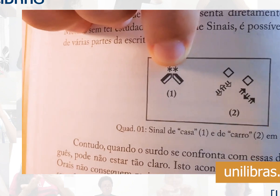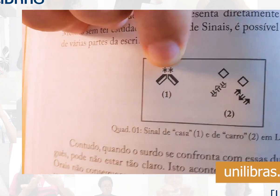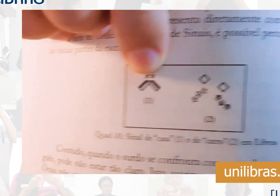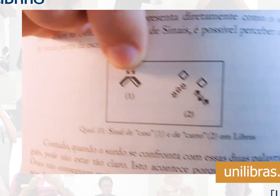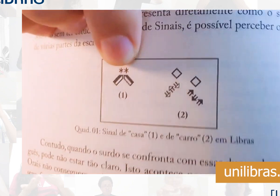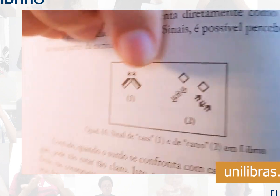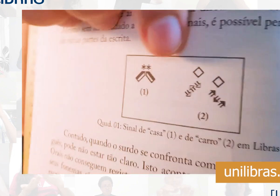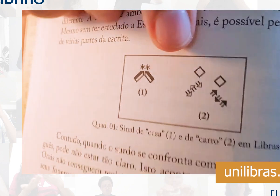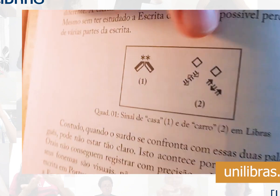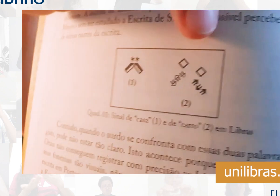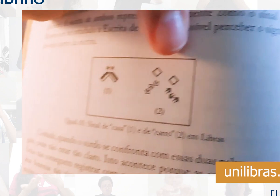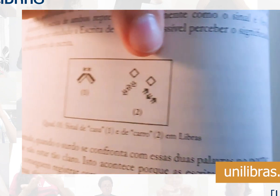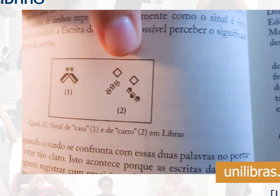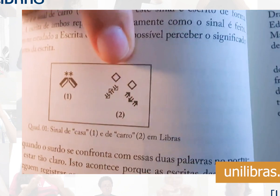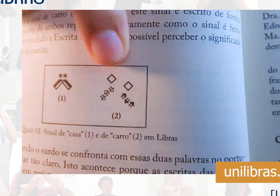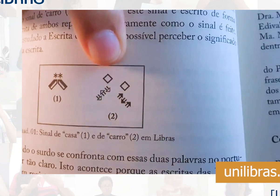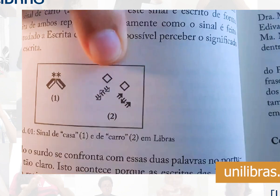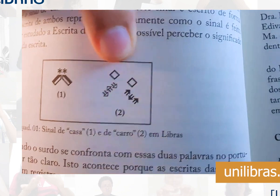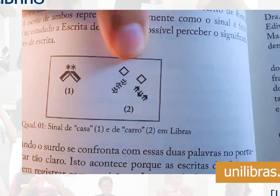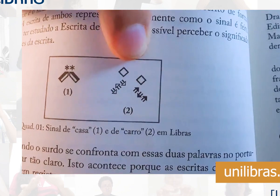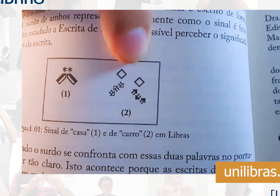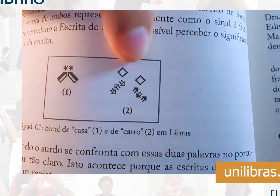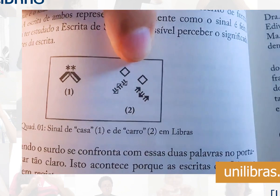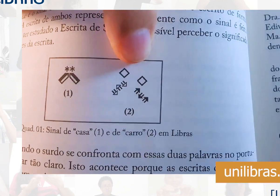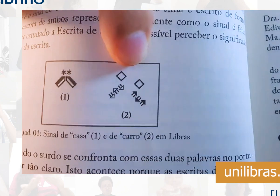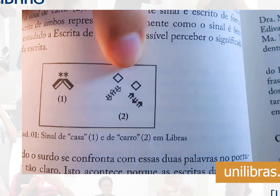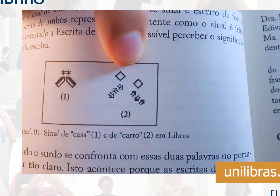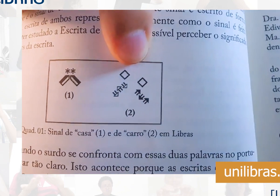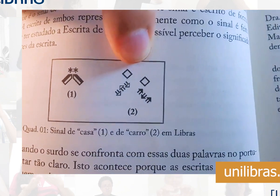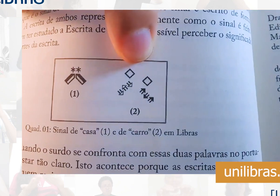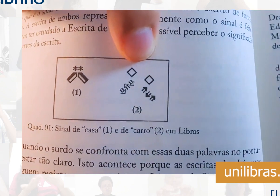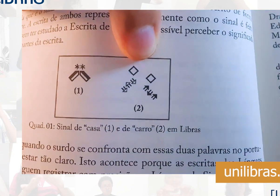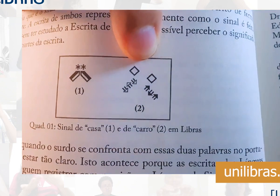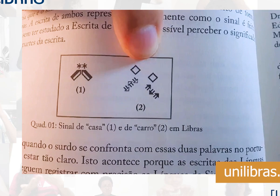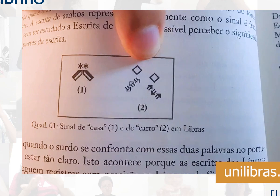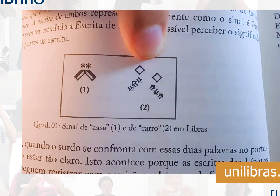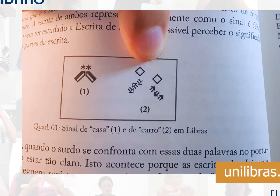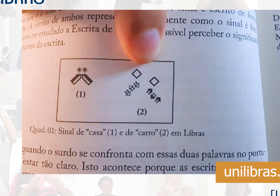vezes uma na outra. Agora, olha esse outro sinal aqui.